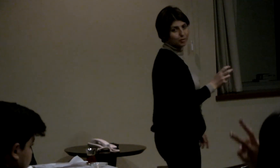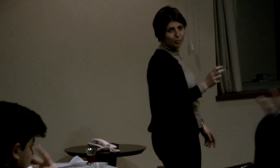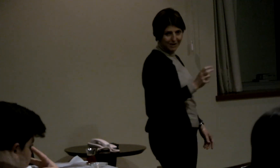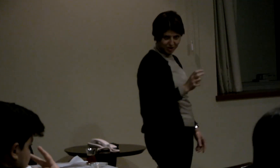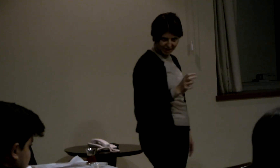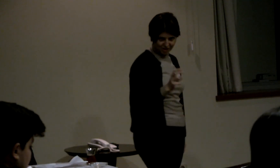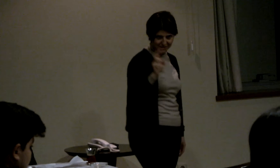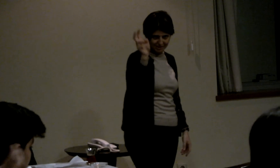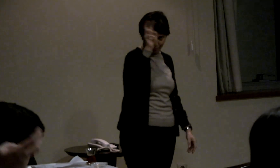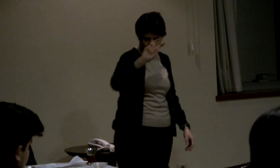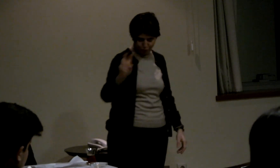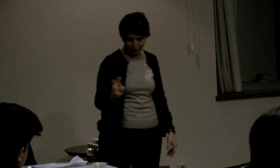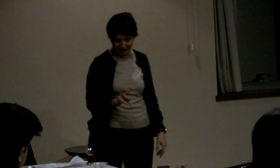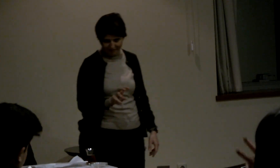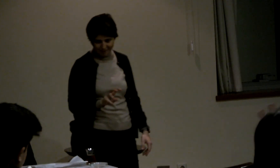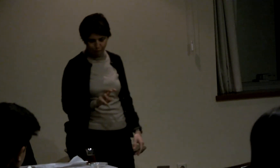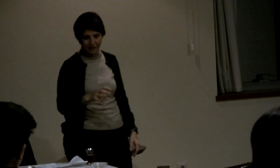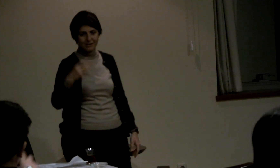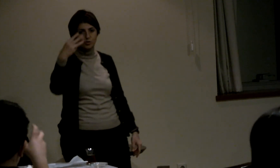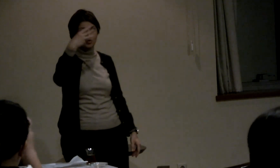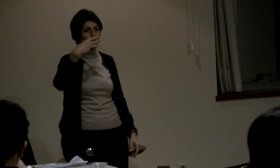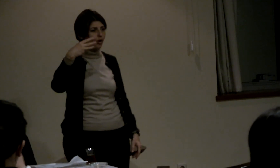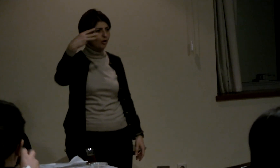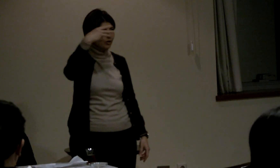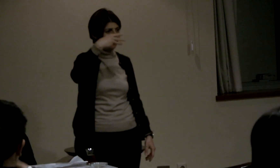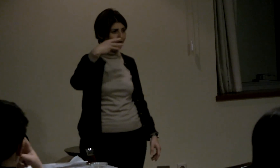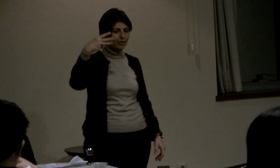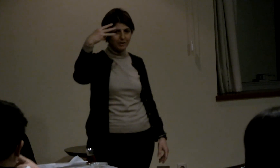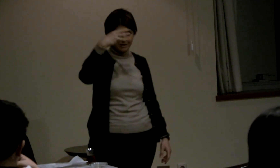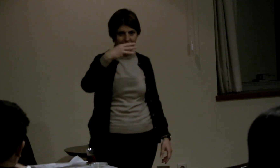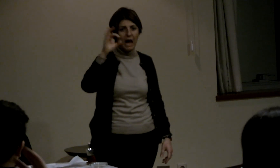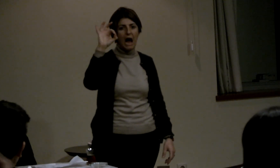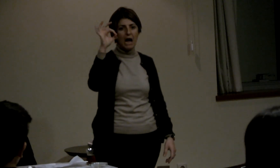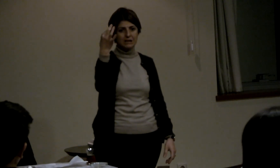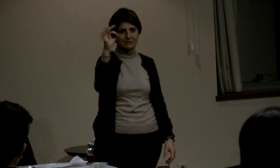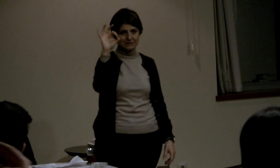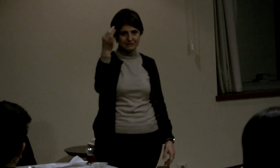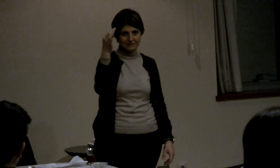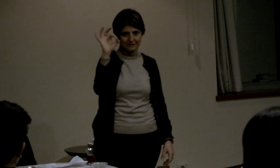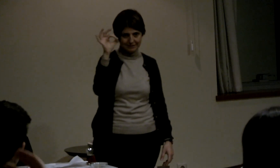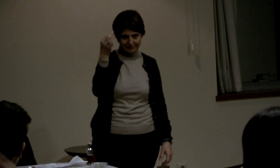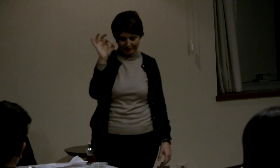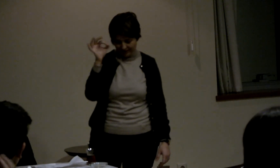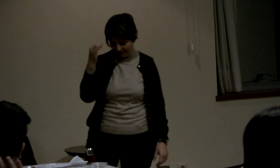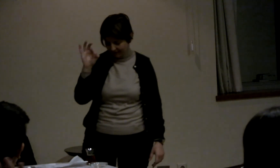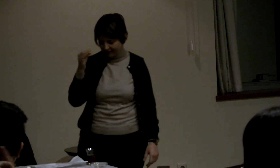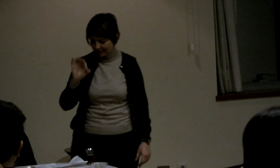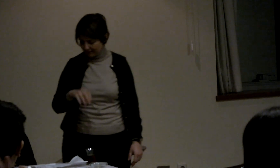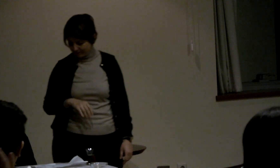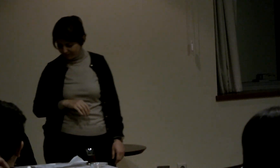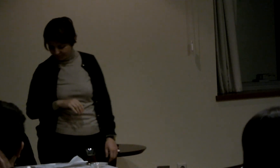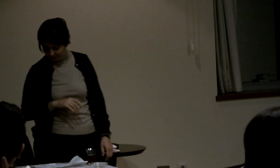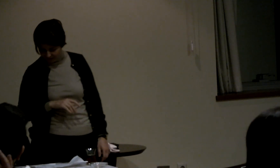normal şey çizdiğini düşün, evet, dolar, euro, altın, evet,